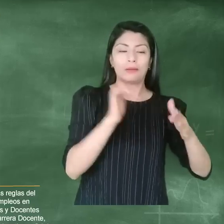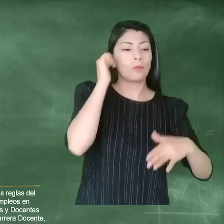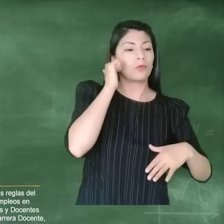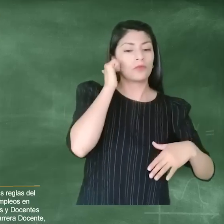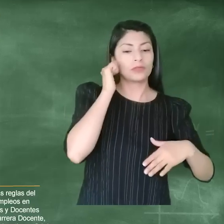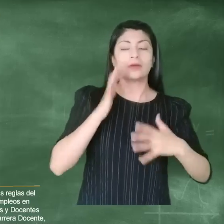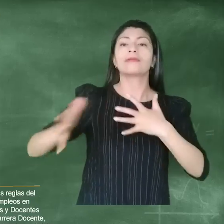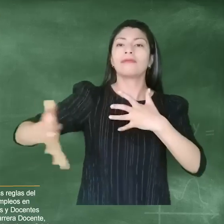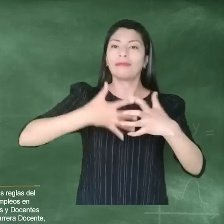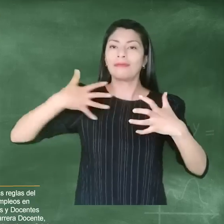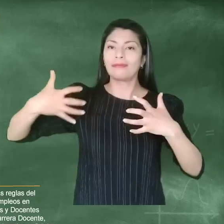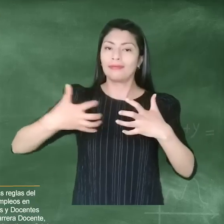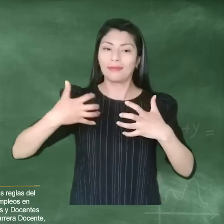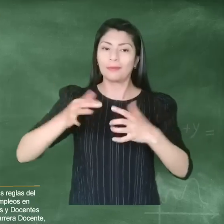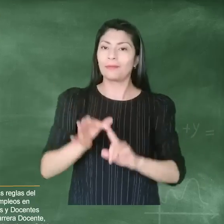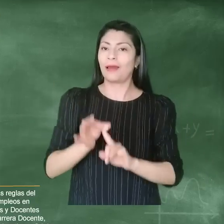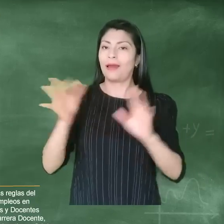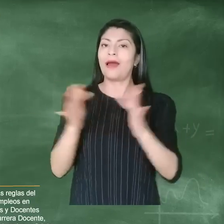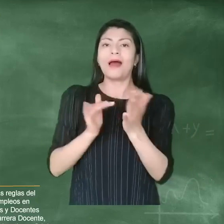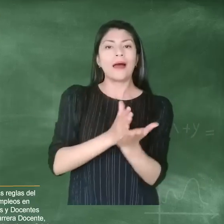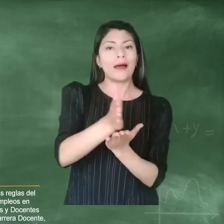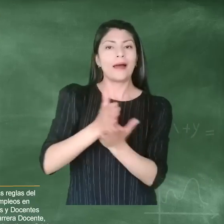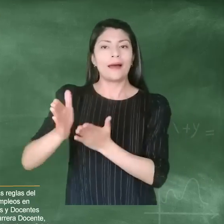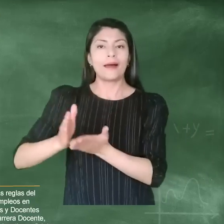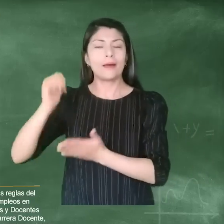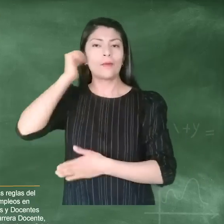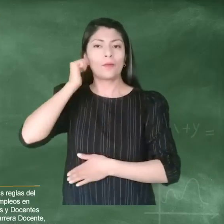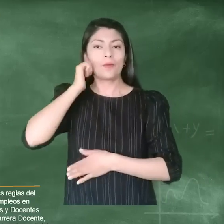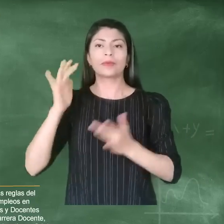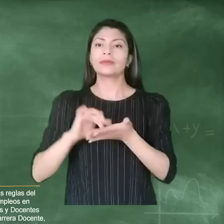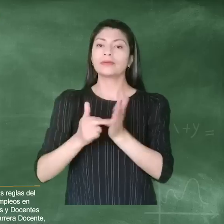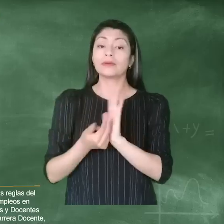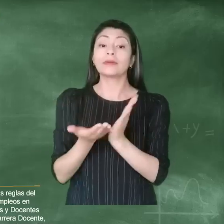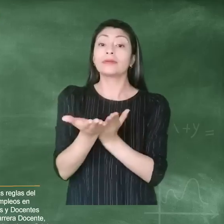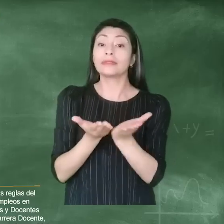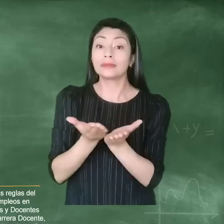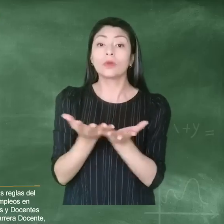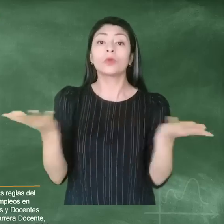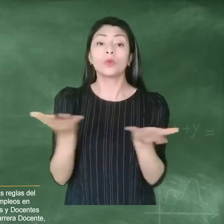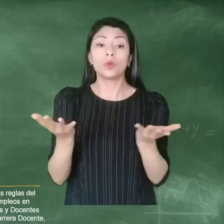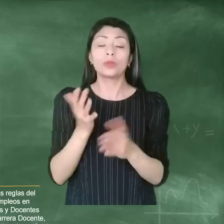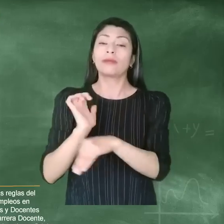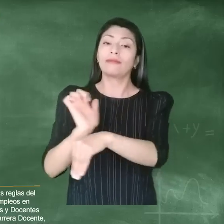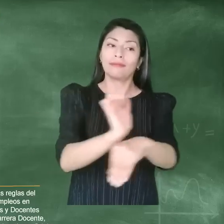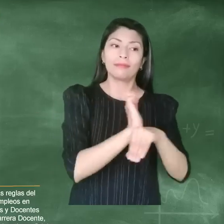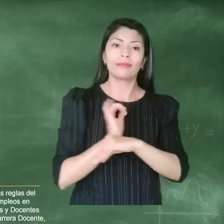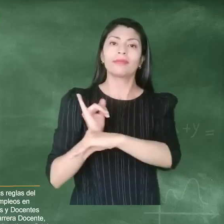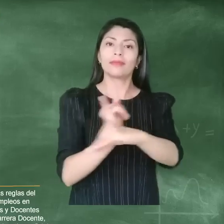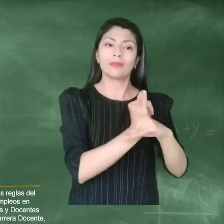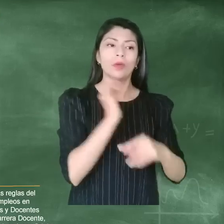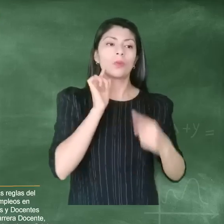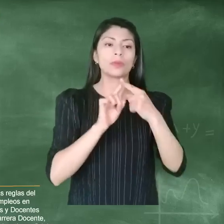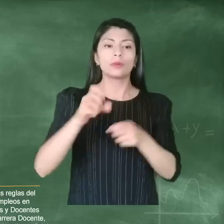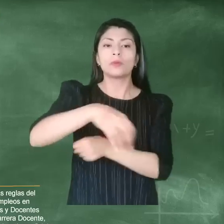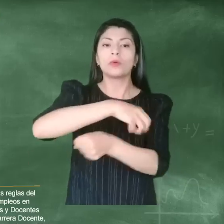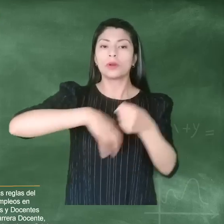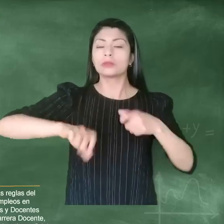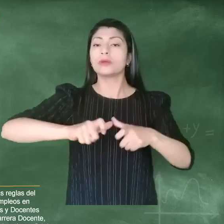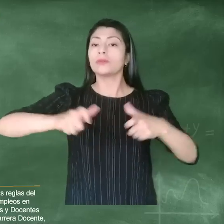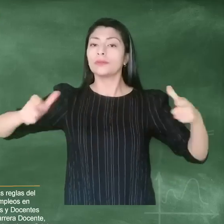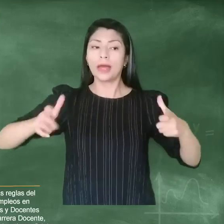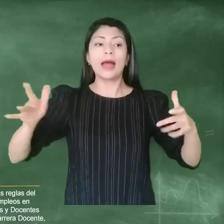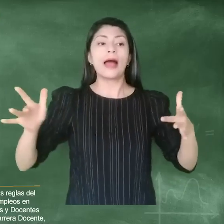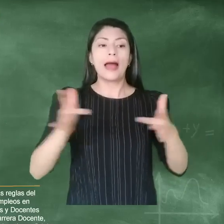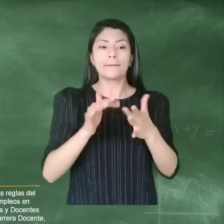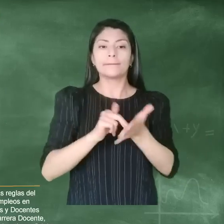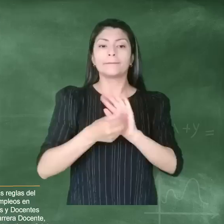pertenecientes al Sistema Especial de Carrera Docente, que prestan su servicio en instituciones educativas oficiales que atienden